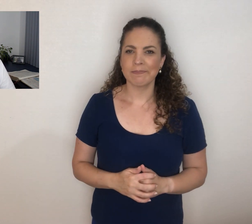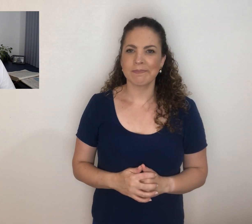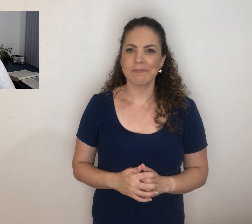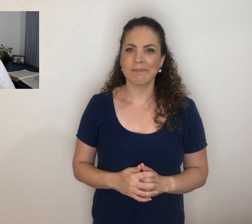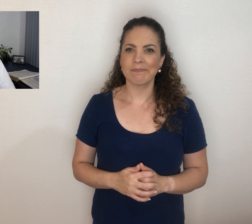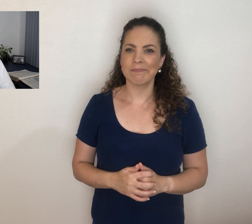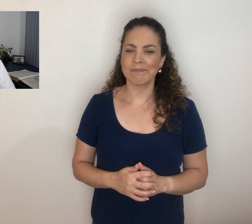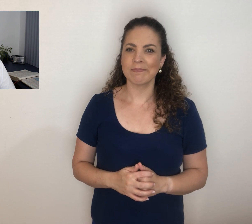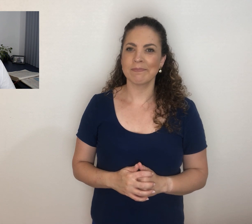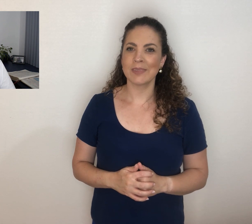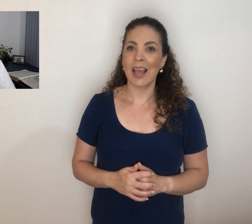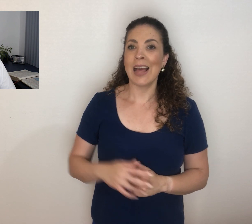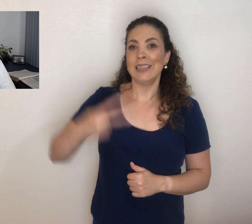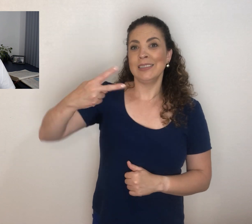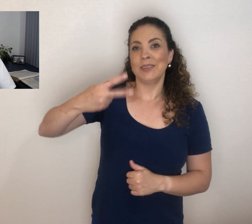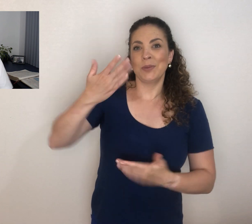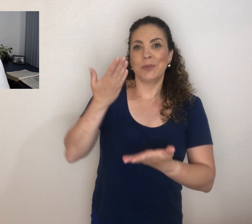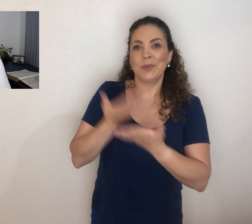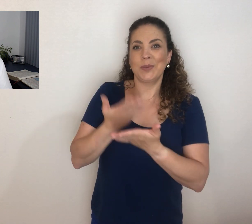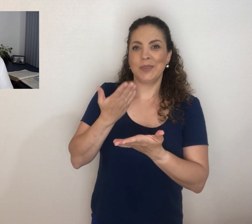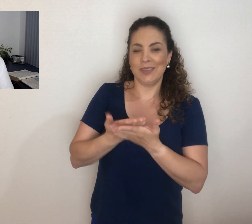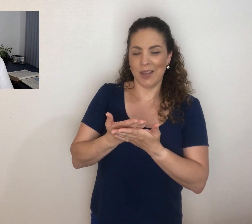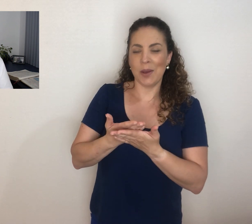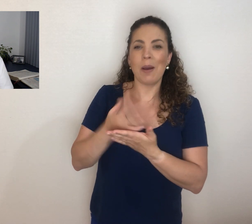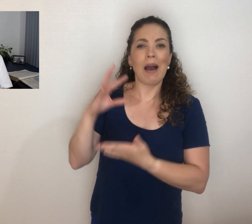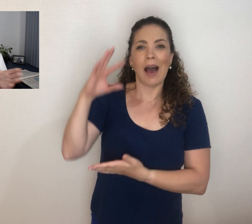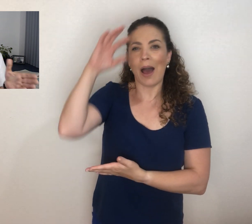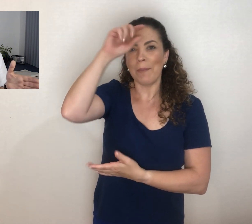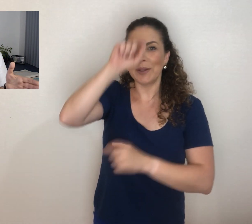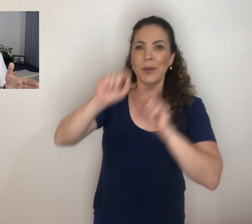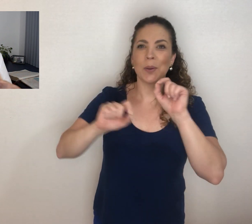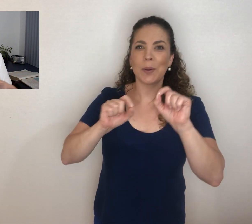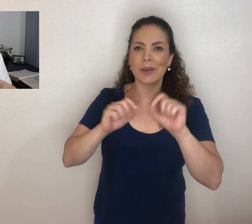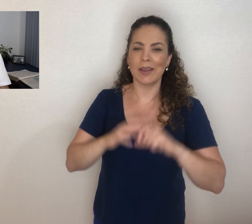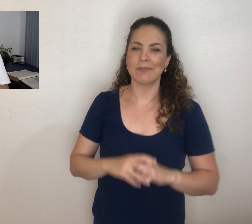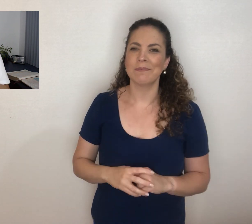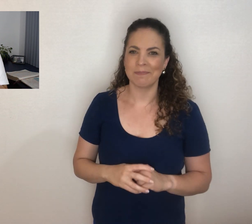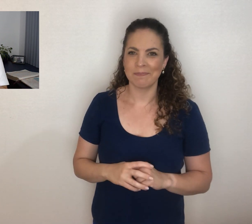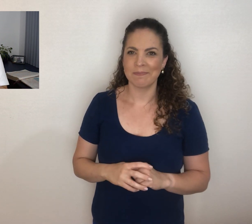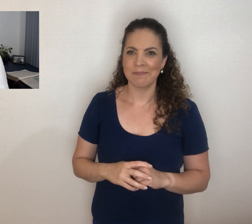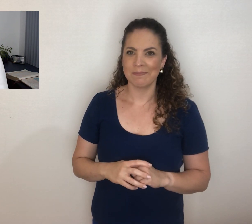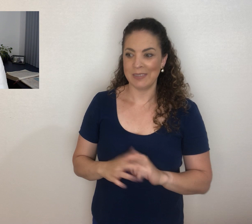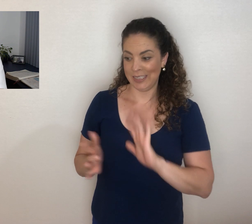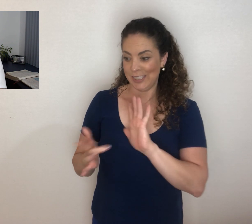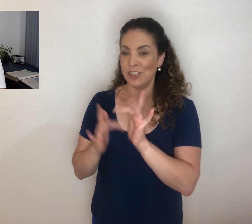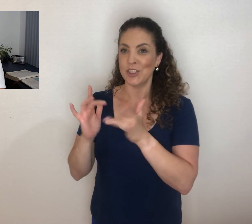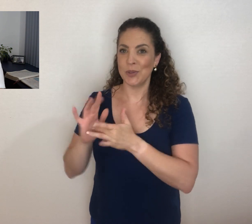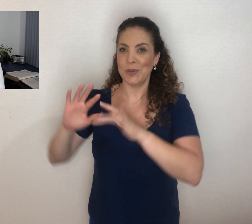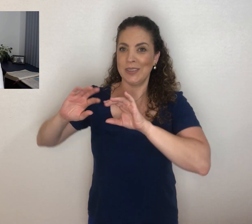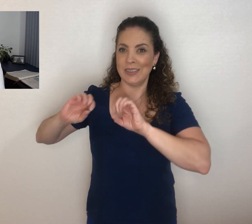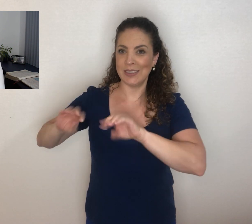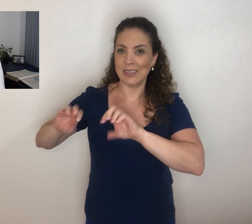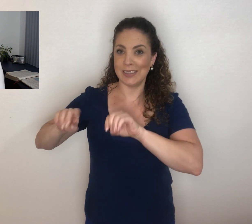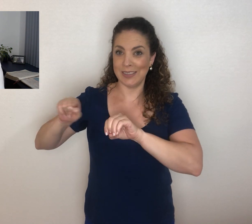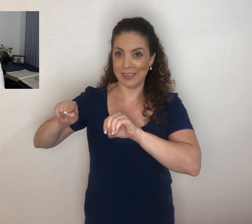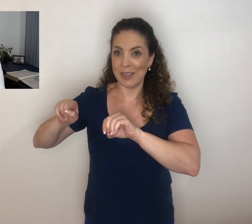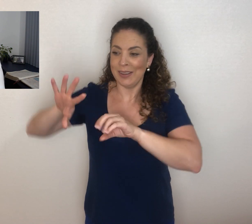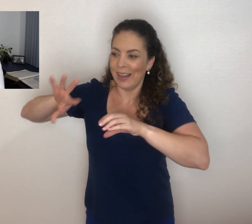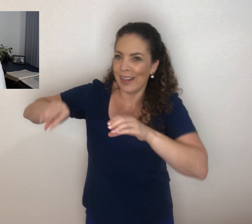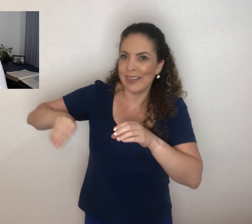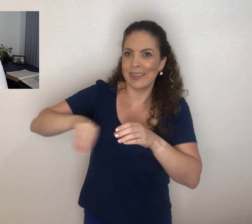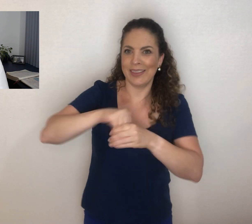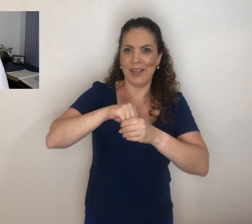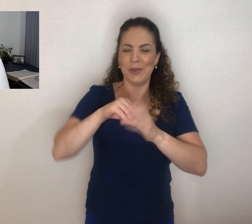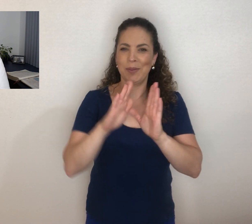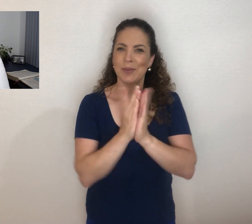Na lição seguinte, na segunda lição, nós vimos que esse ensinamento de Jesus está